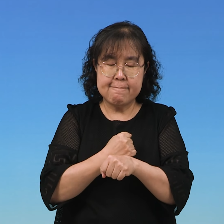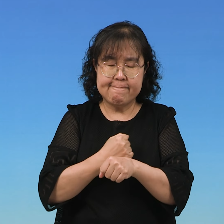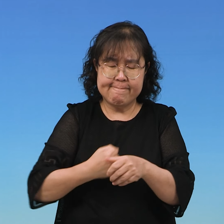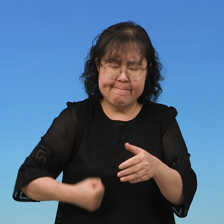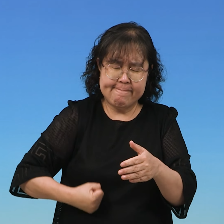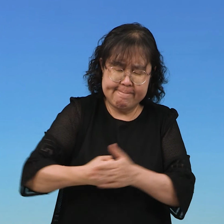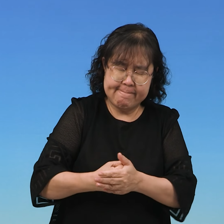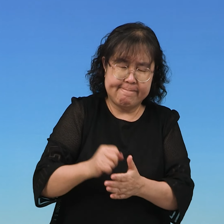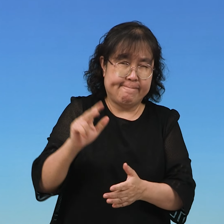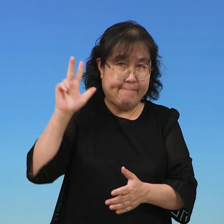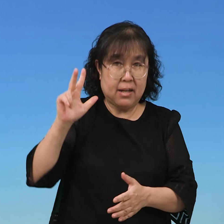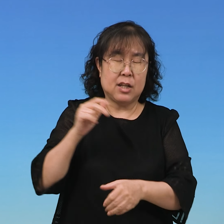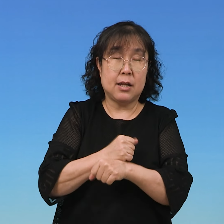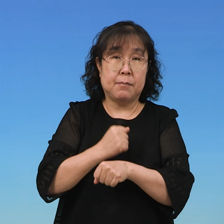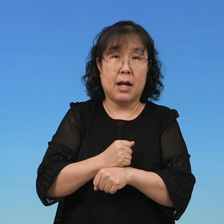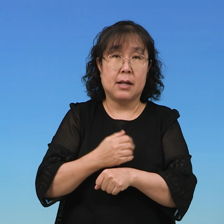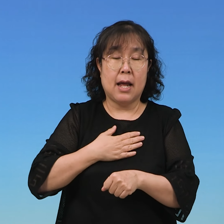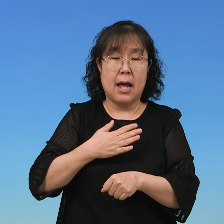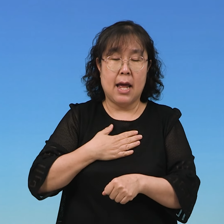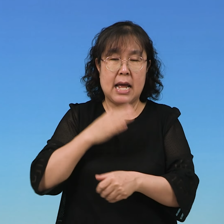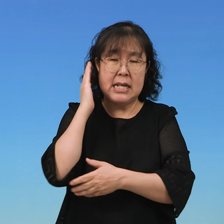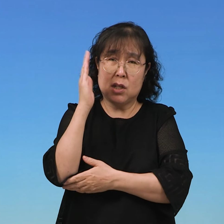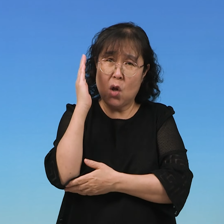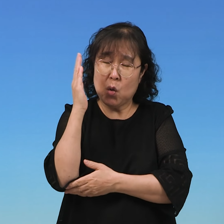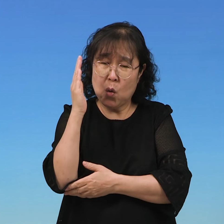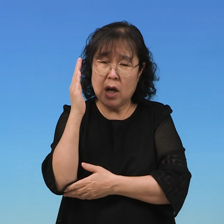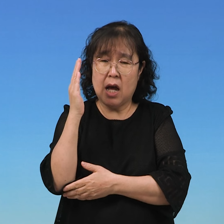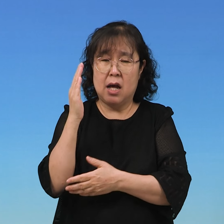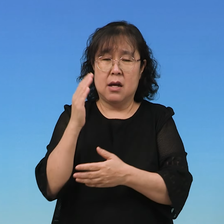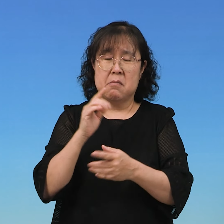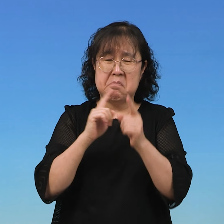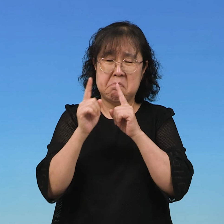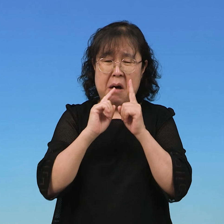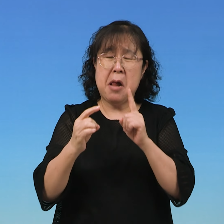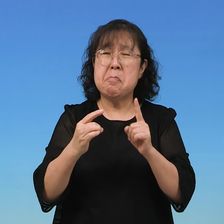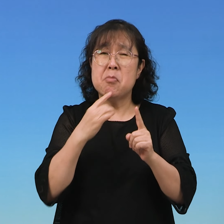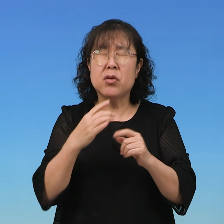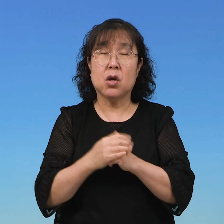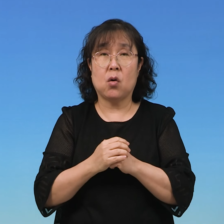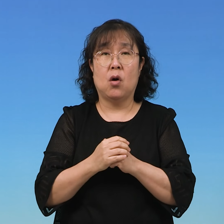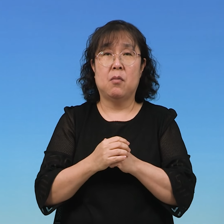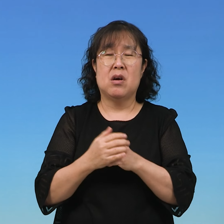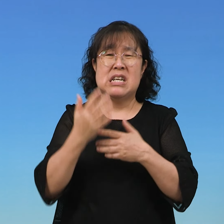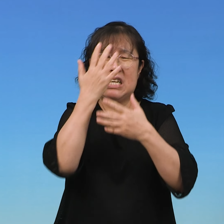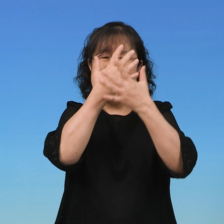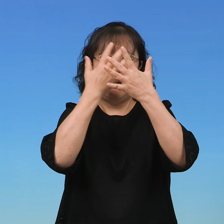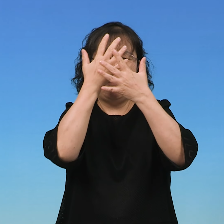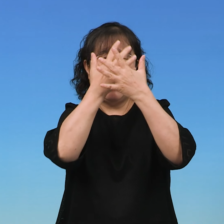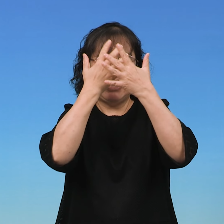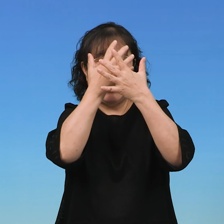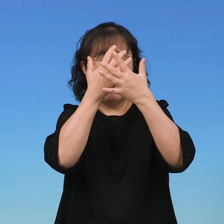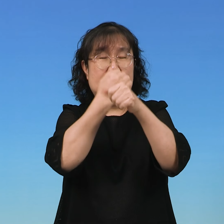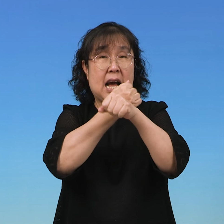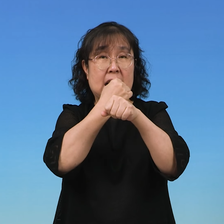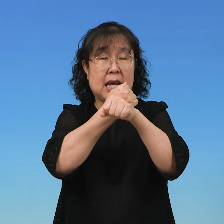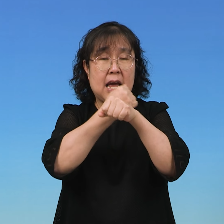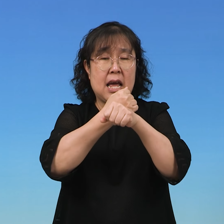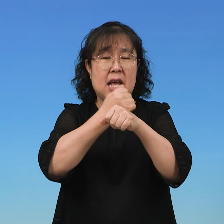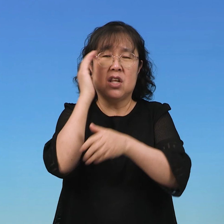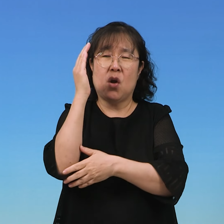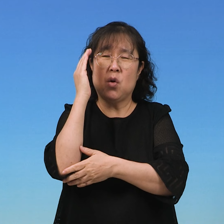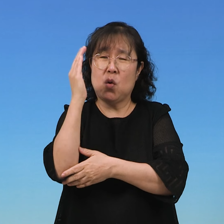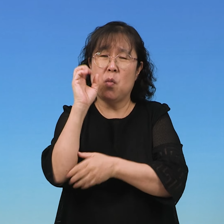경우라도 설교가 추상적이고 이론적이고 애매모호하고 그냥 다 복받으면 좋다는 식으로 설교하지